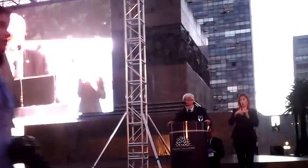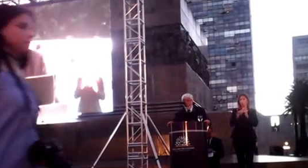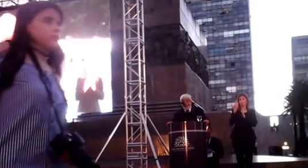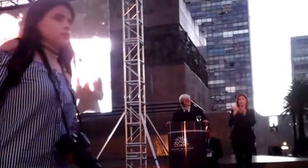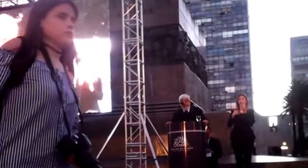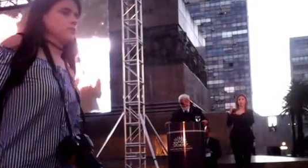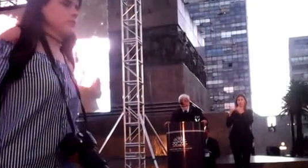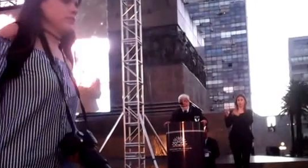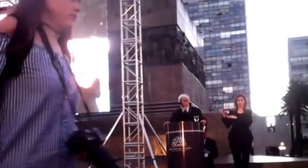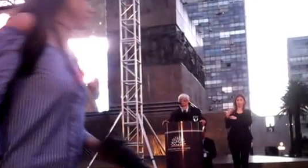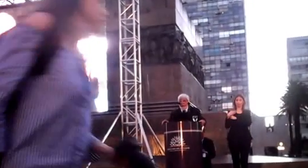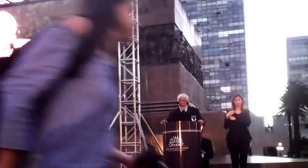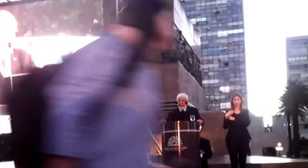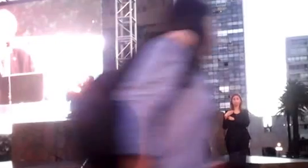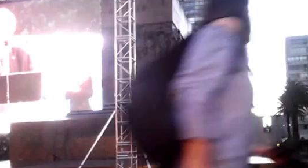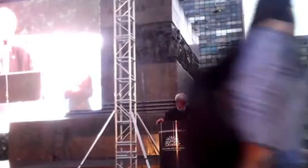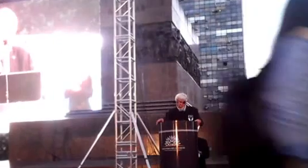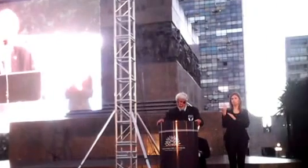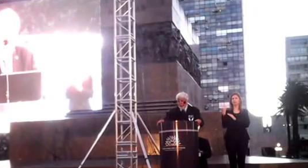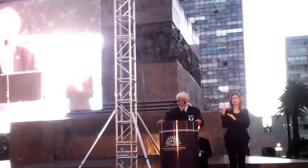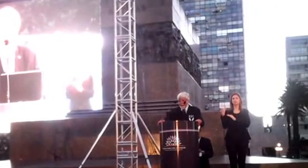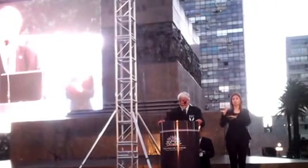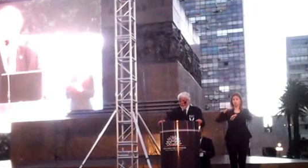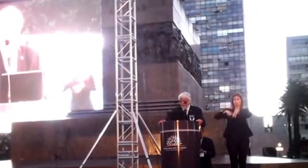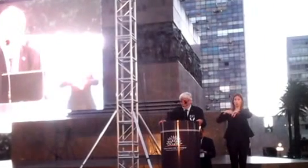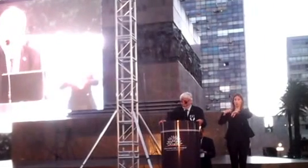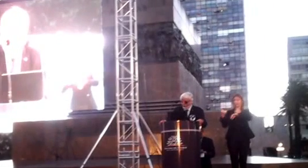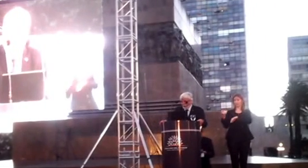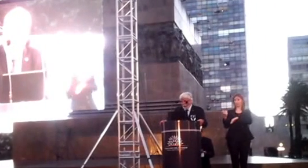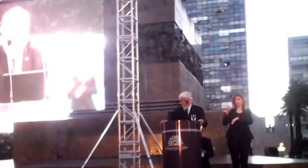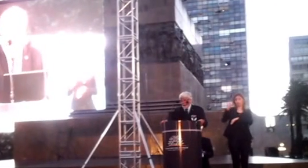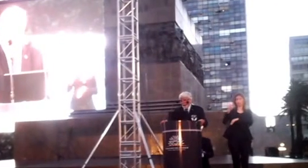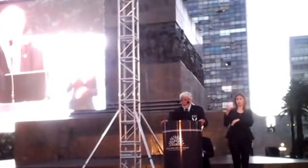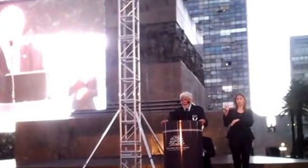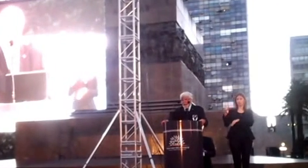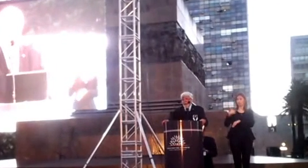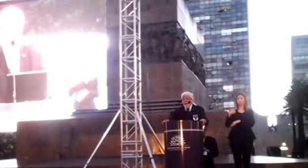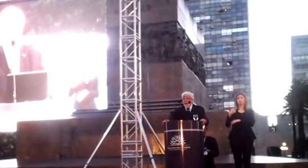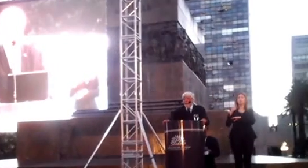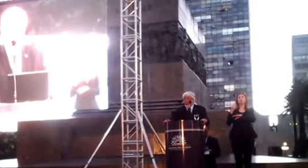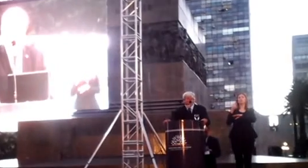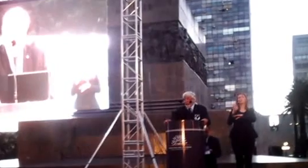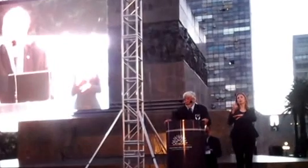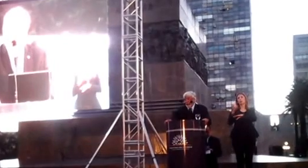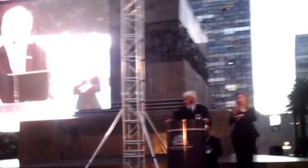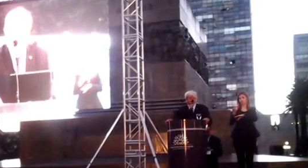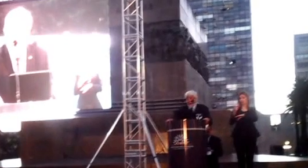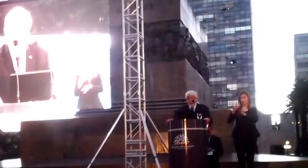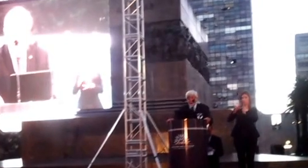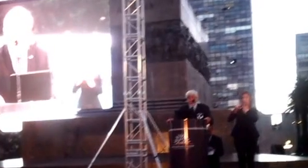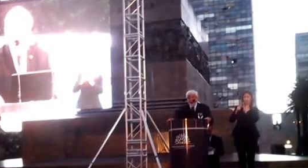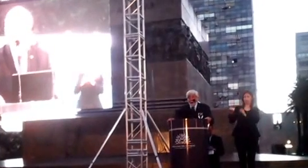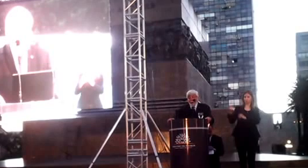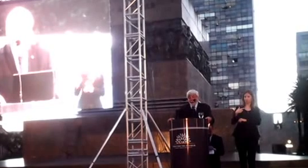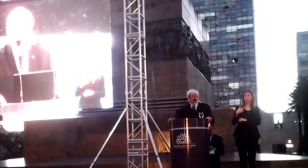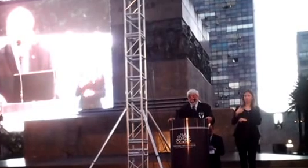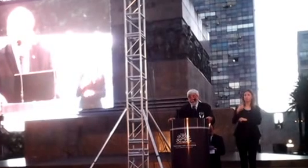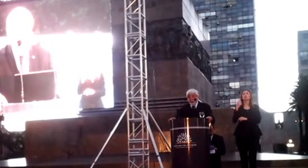recibidos hace pocas horas, 3 o 4, indica que las rapiñas bajaron